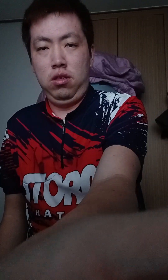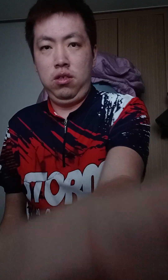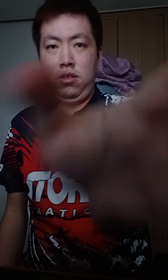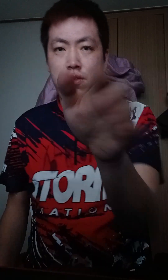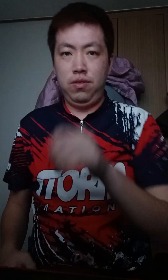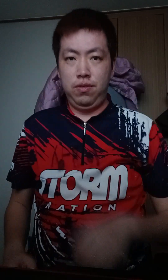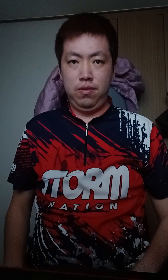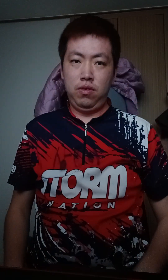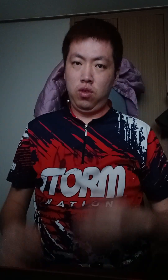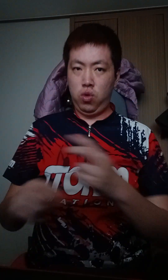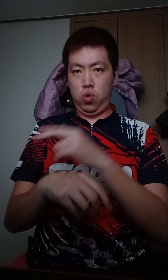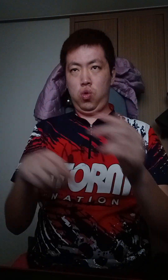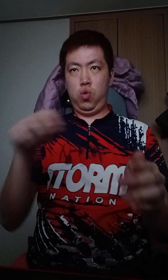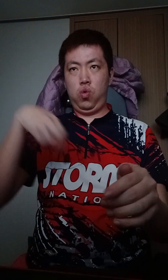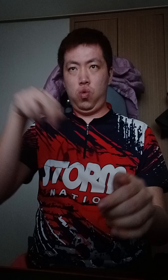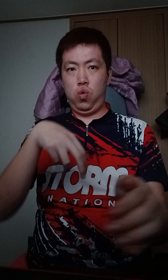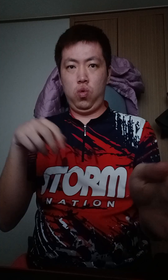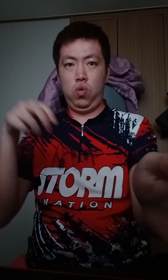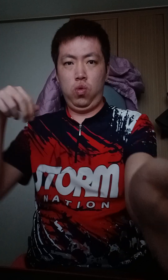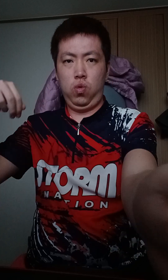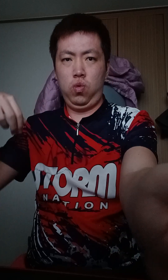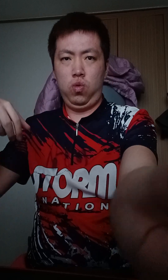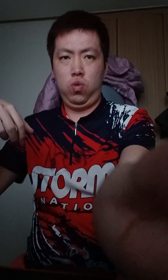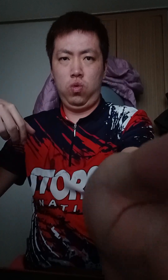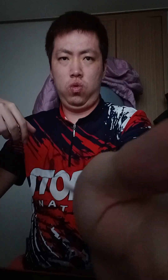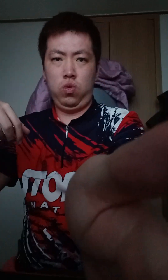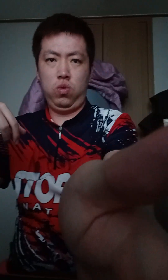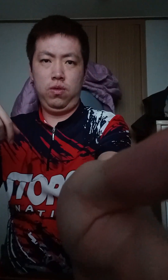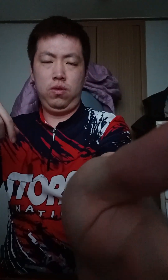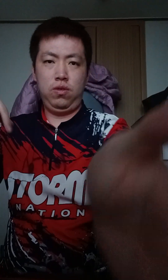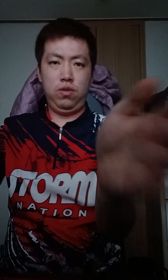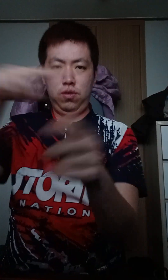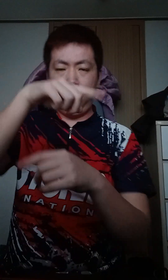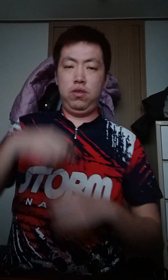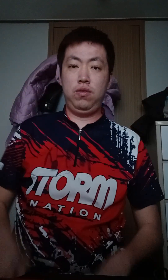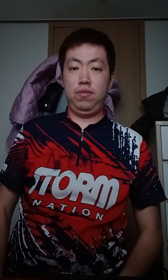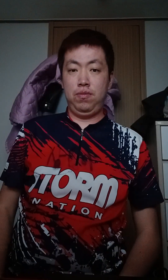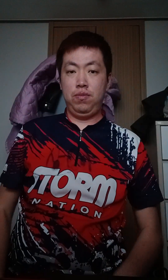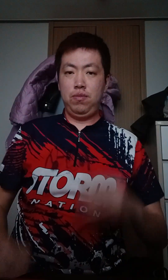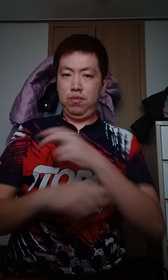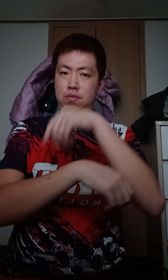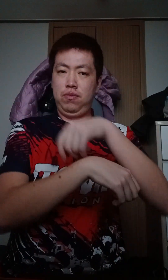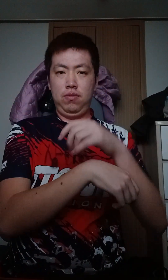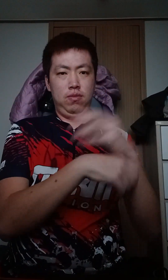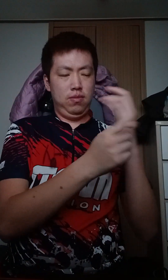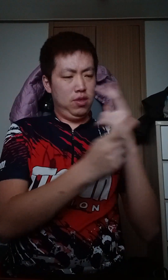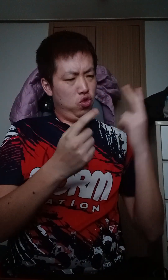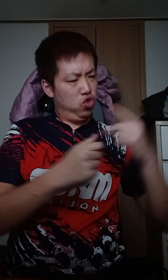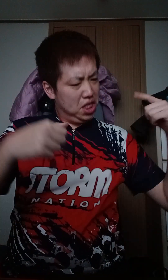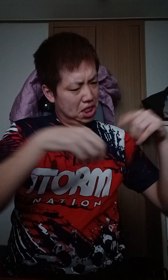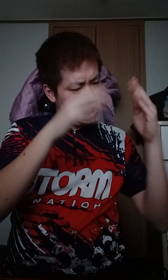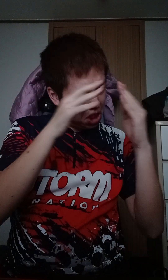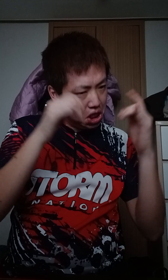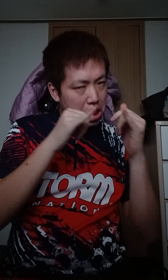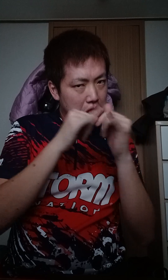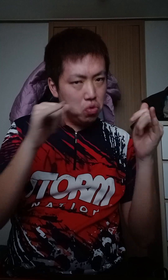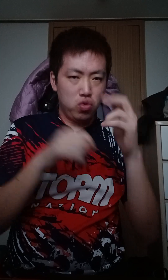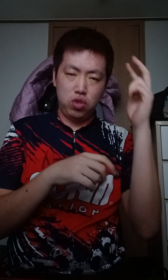노란색 버스 차량 한 대가 갑자기 돌진해 들어갑니다. 승용차 한 대를 스친 뒤 잇따라 두 차량 사이에 있는 주유기계도